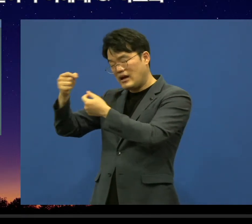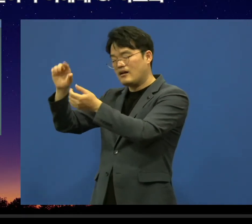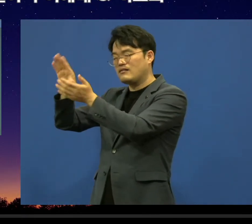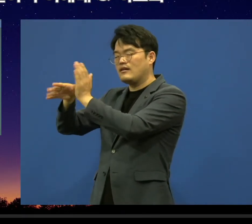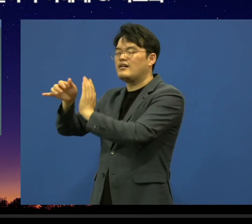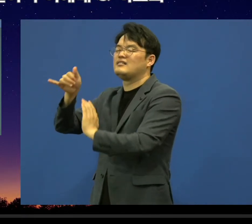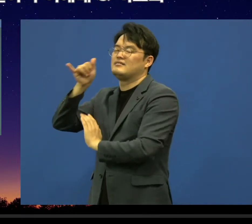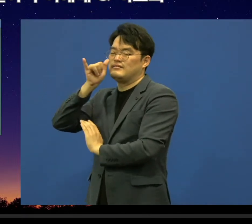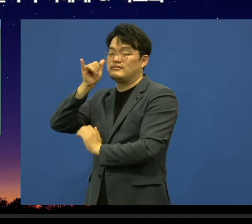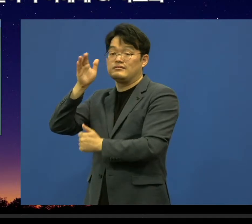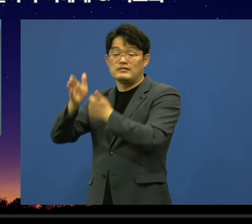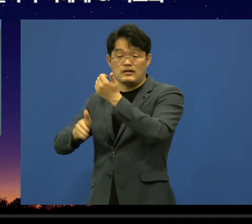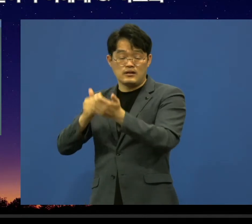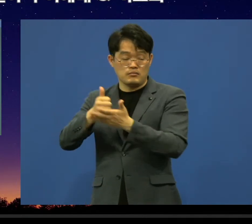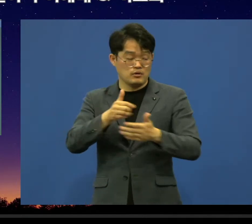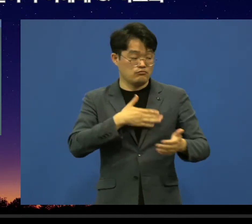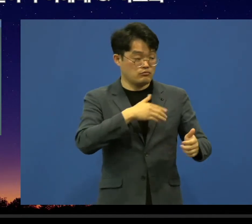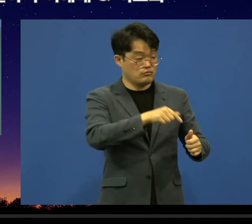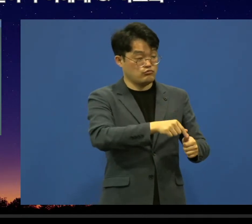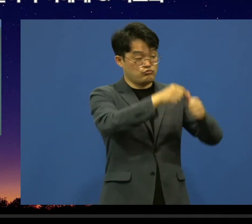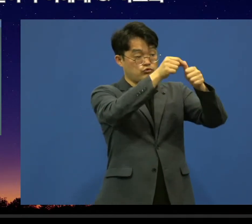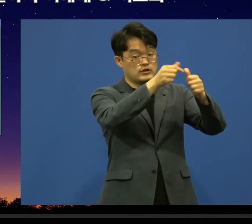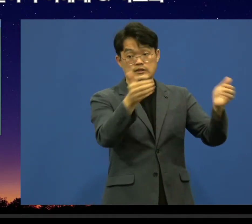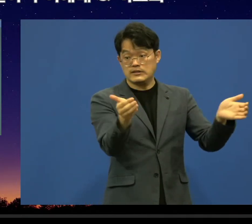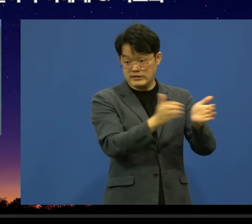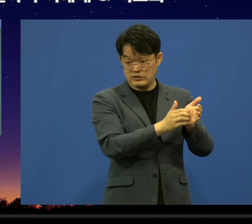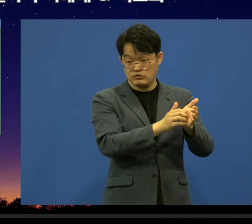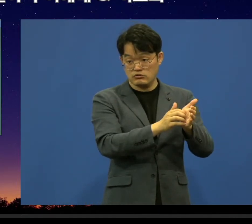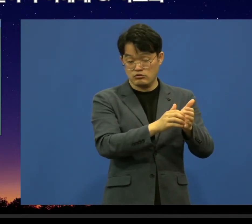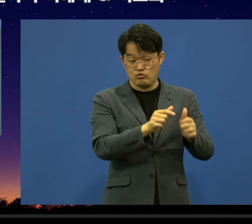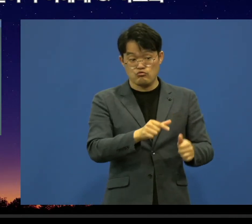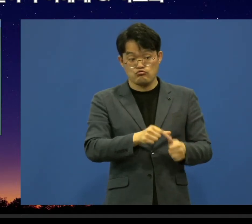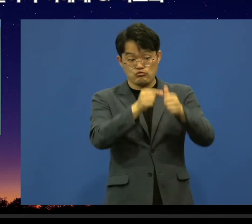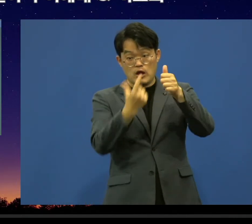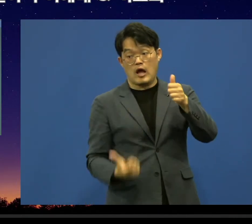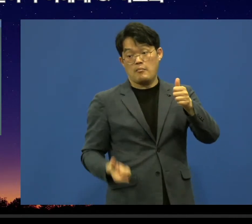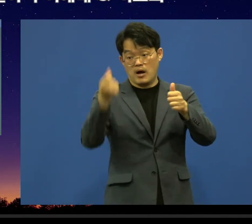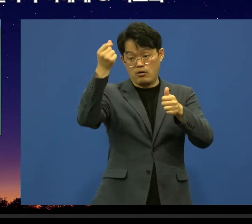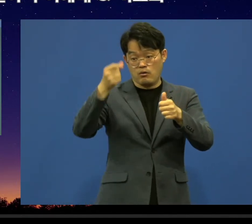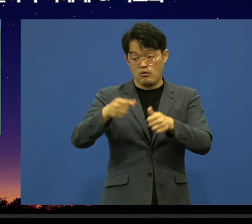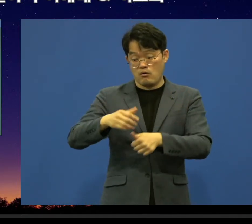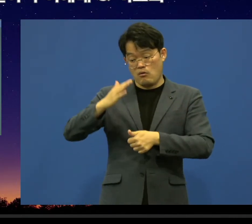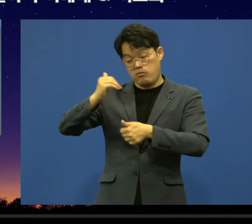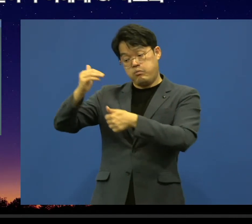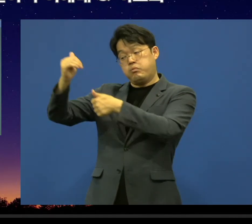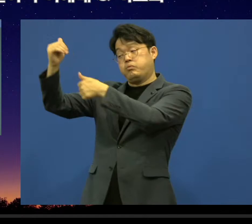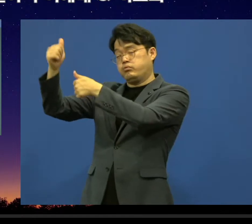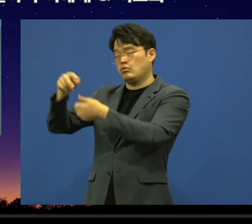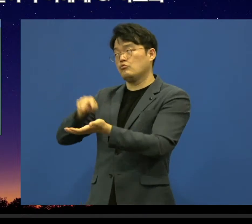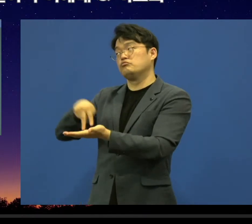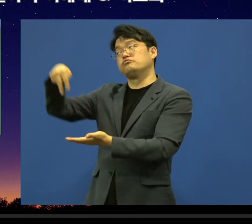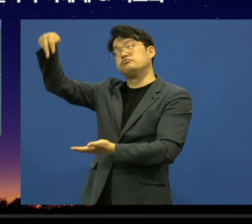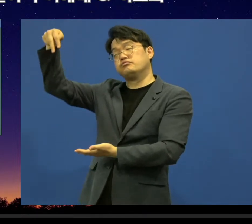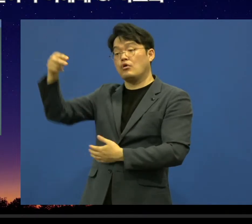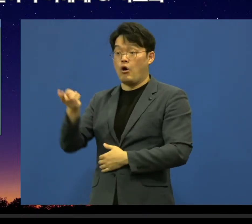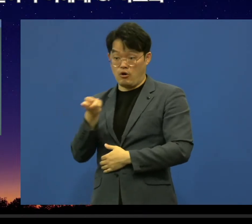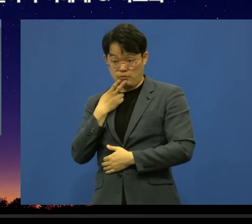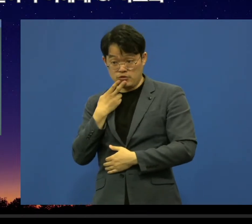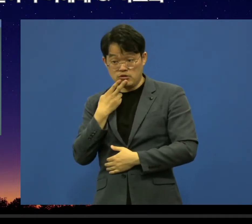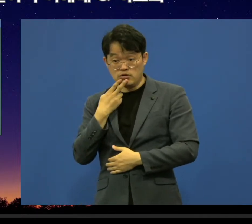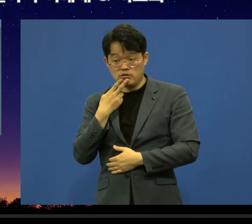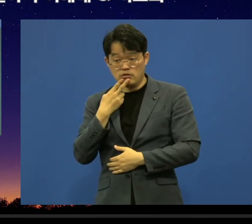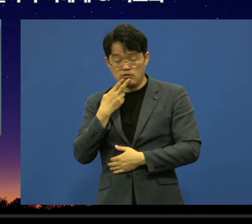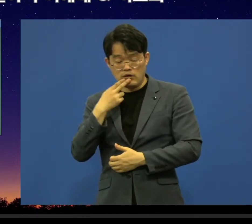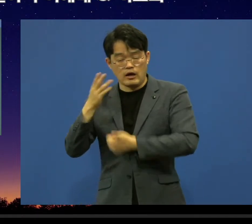이 땅에 남겨놓으신 이유를 알게 되는 때가 있어요. 그때까지 우리는 무시받을